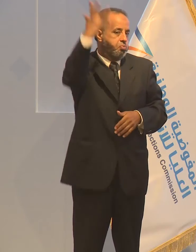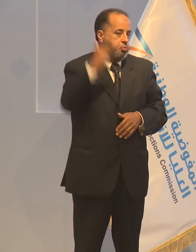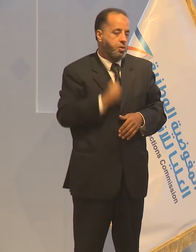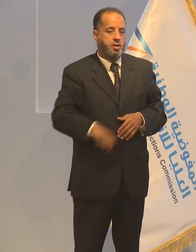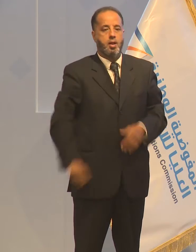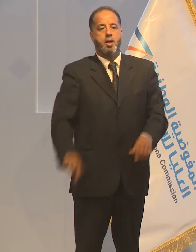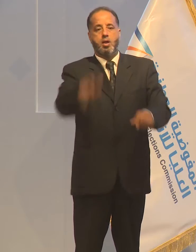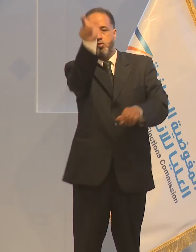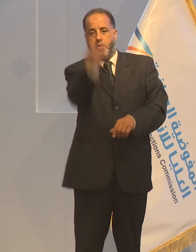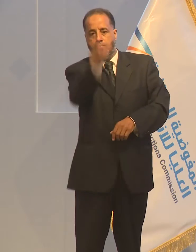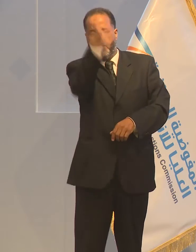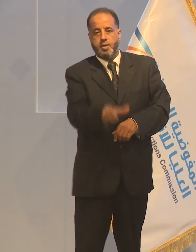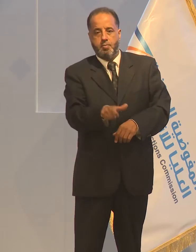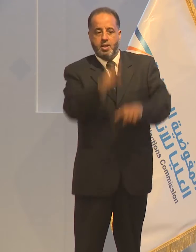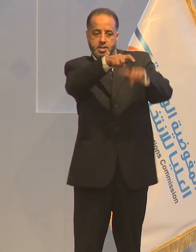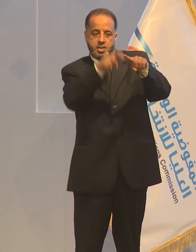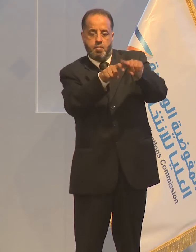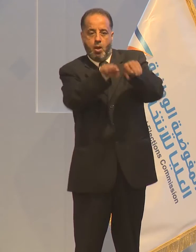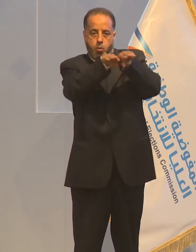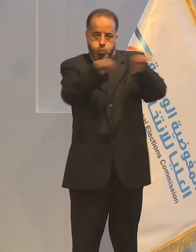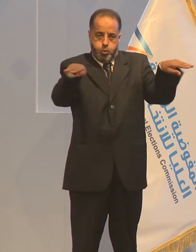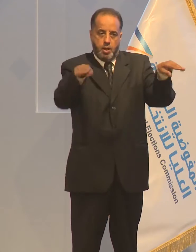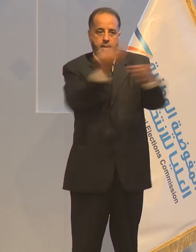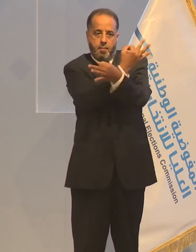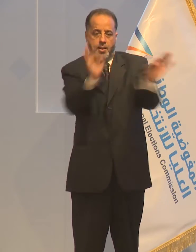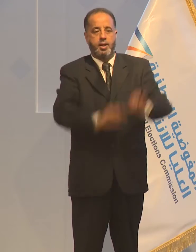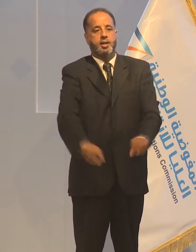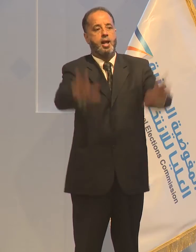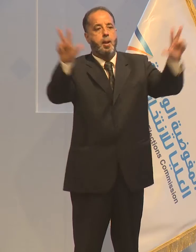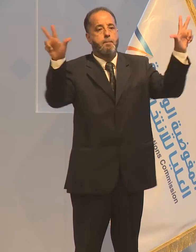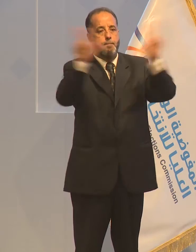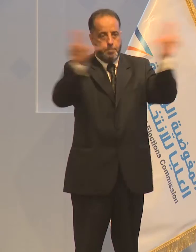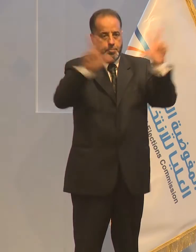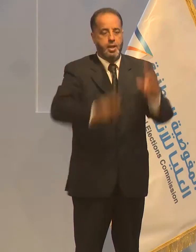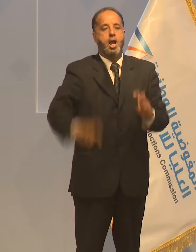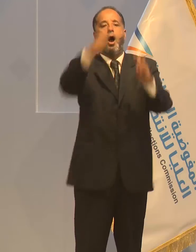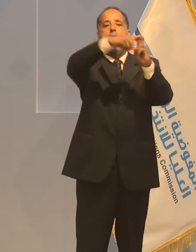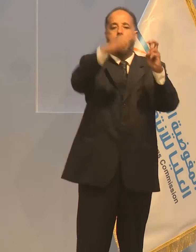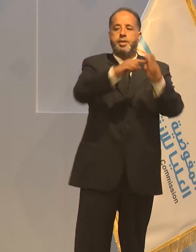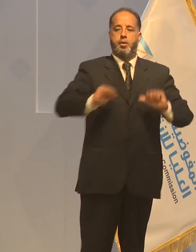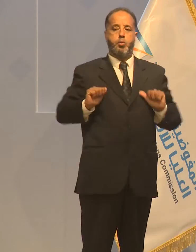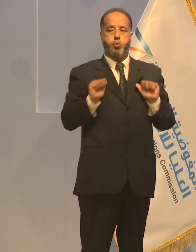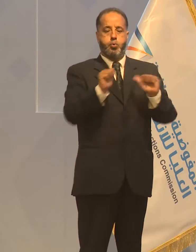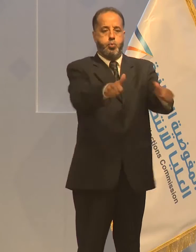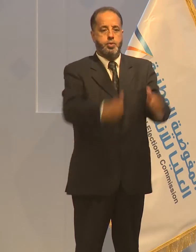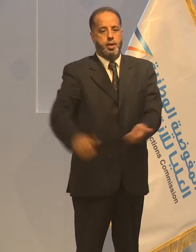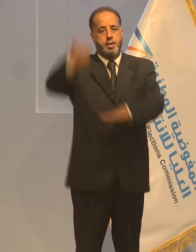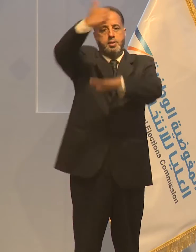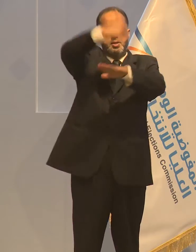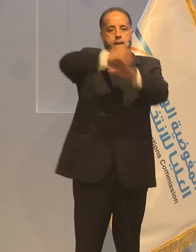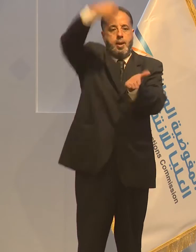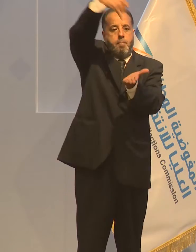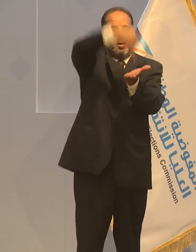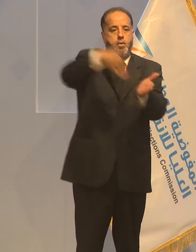كل المرشحين نسب متساوية ومتكافئة في الظهور الإعلامي. قررنا في اللجنة وبدأنا فعلا في تأسيس